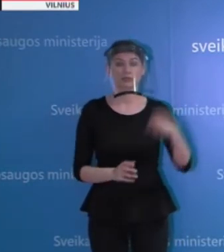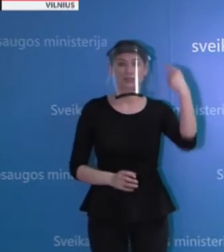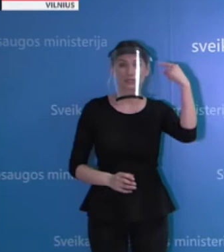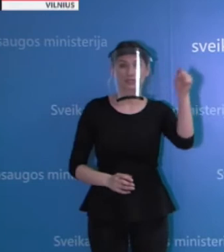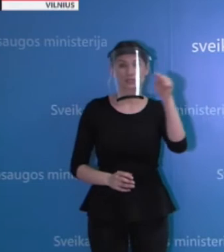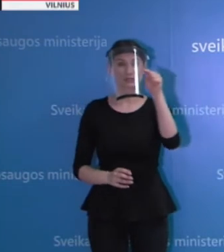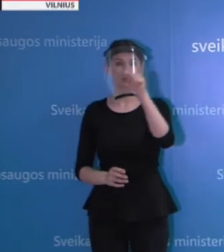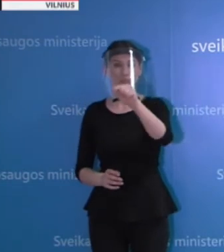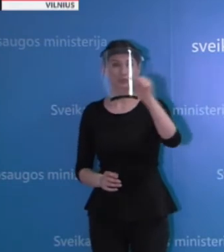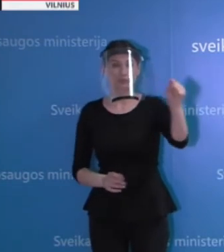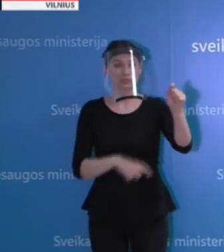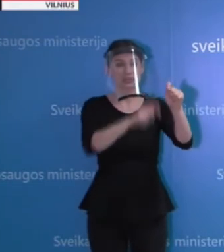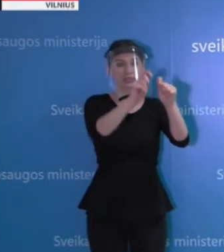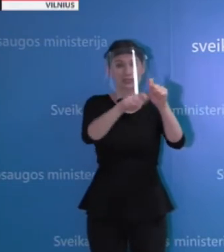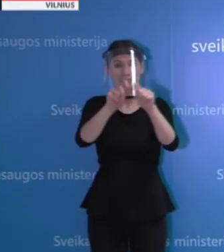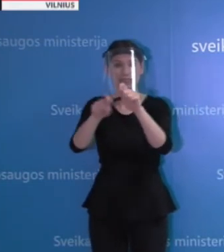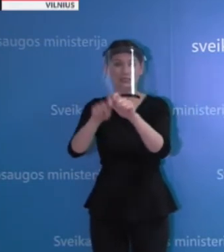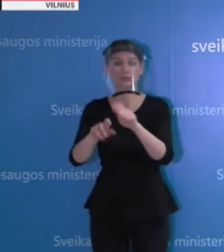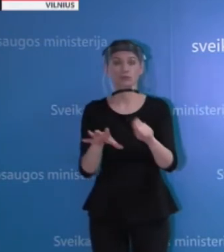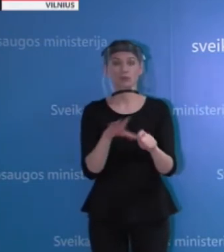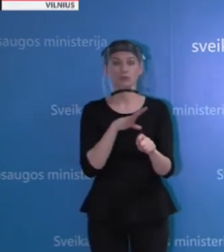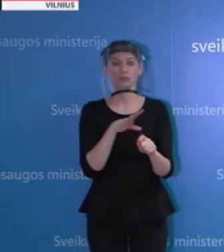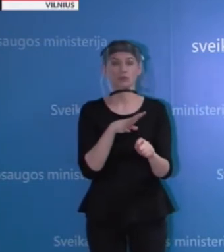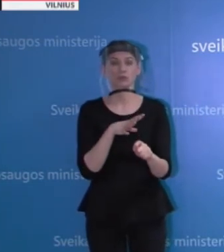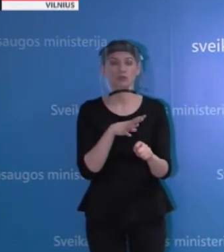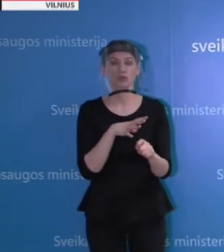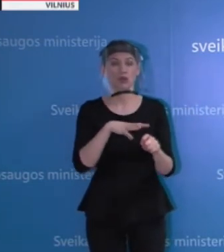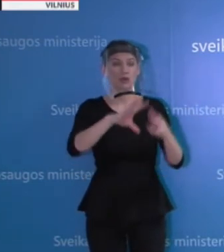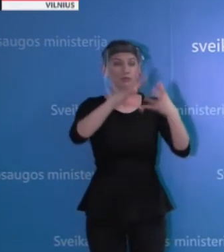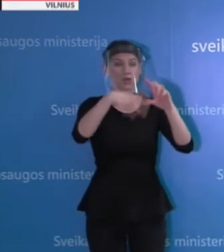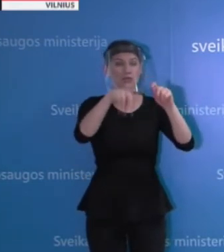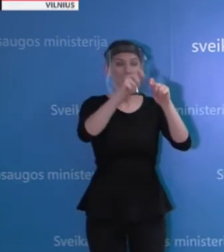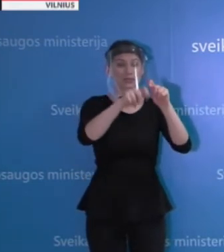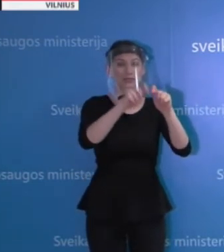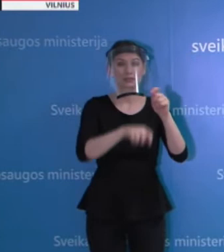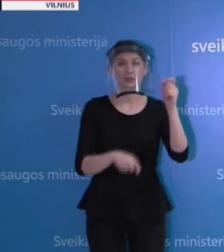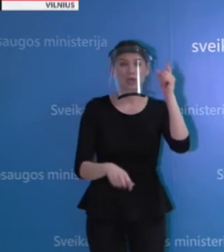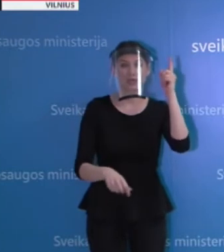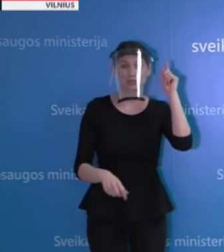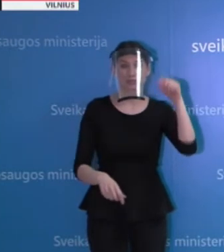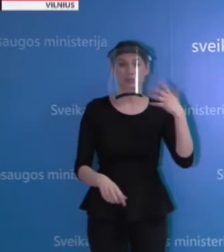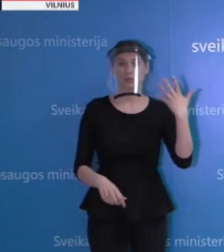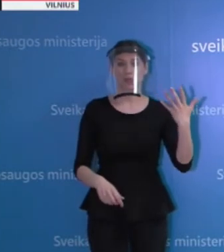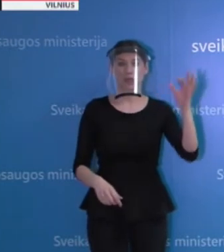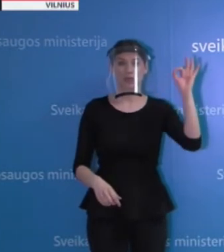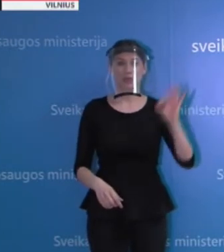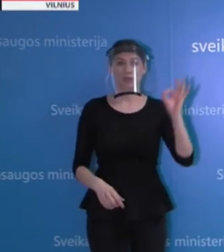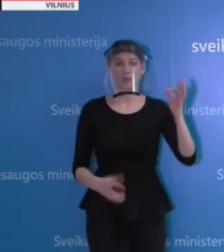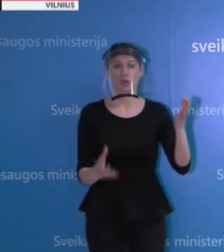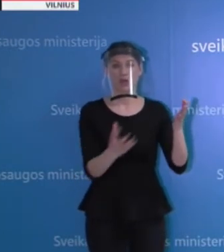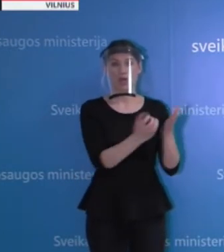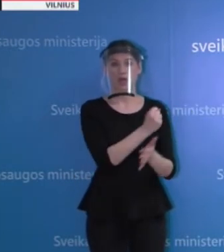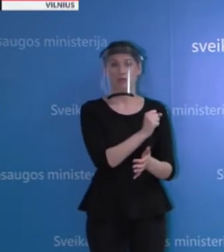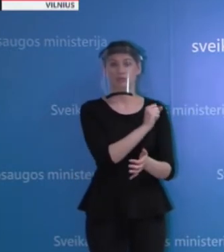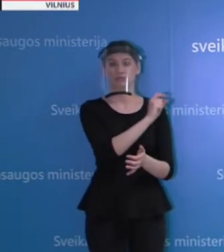kitų tyrimų, kurie buvo paimti ir iš rezultatų, kurios turėjom anksti ryte, tik 5 papildomi atvejai buvo